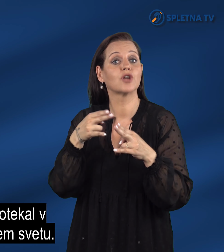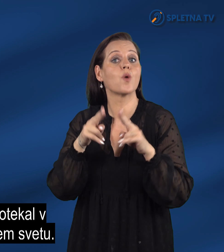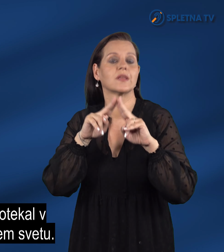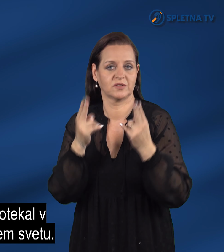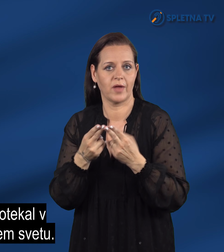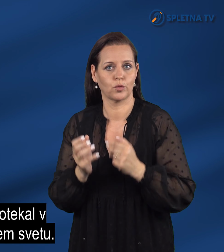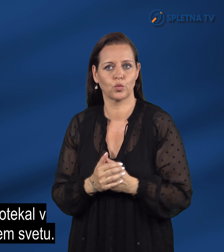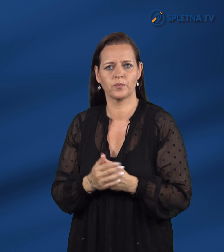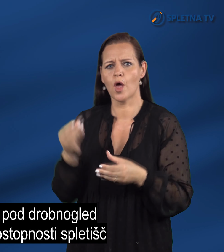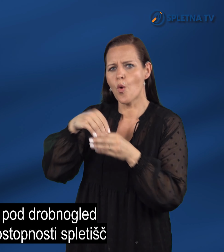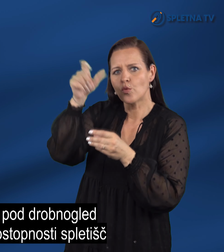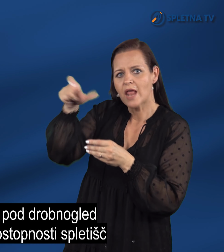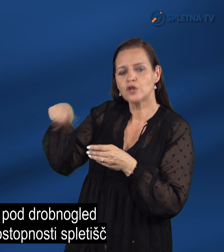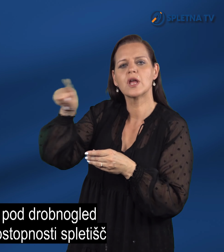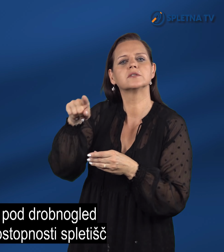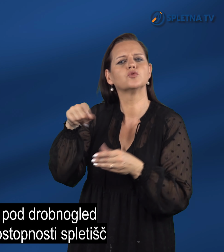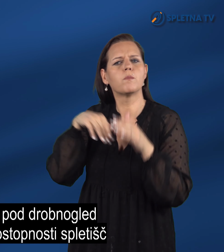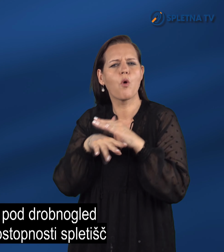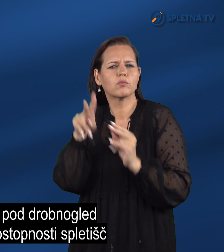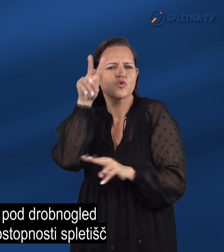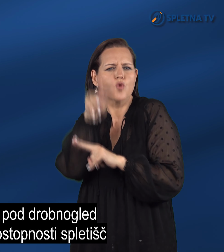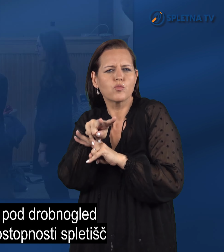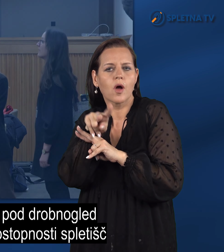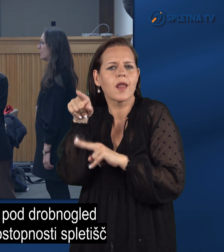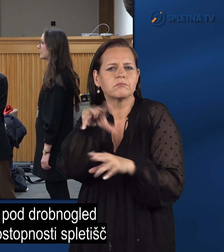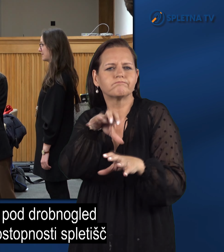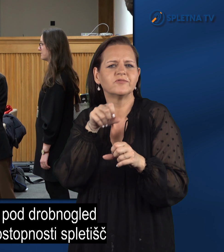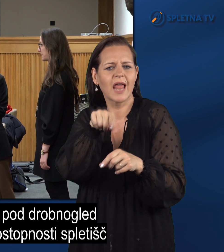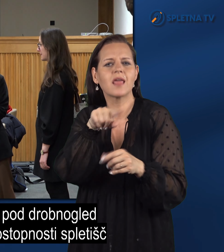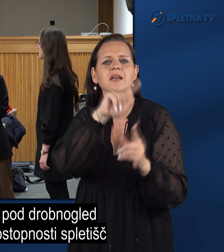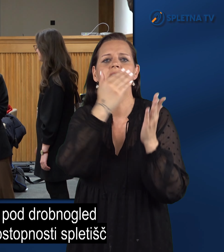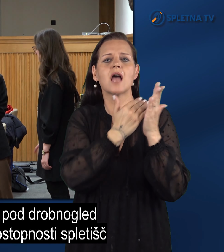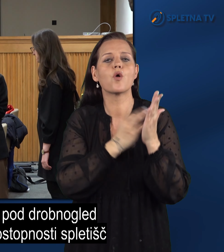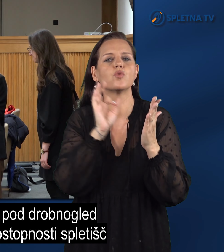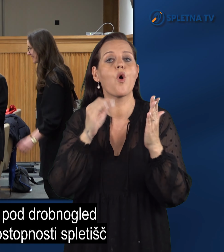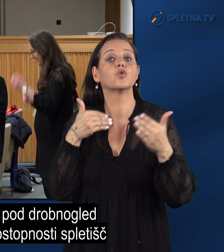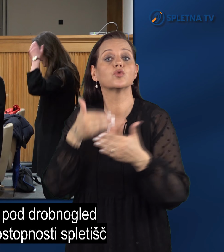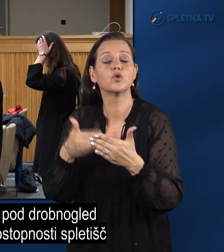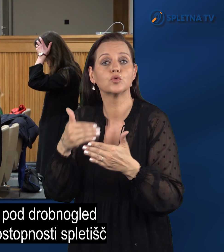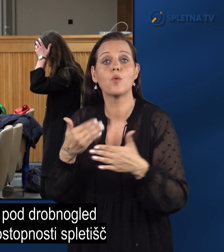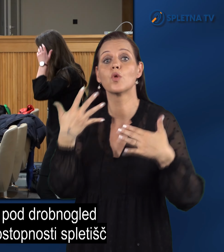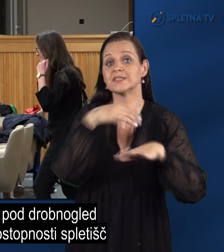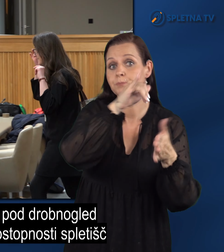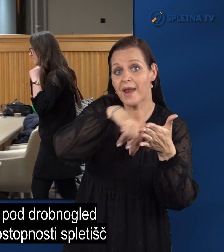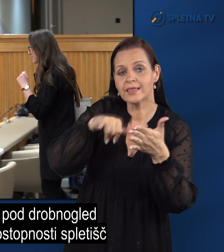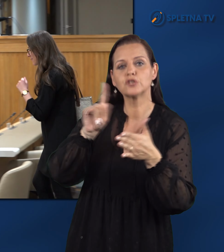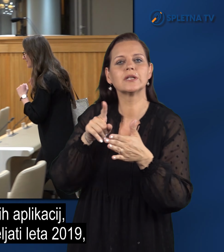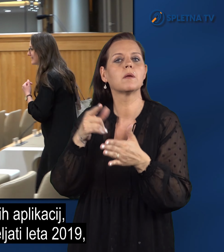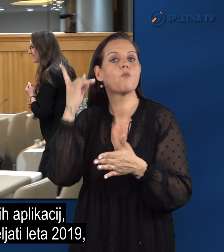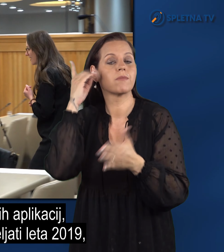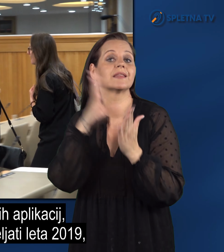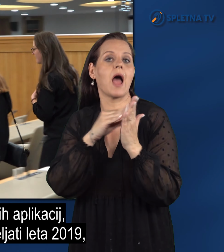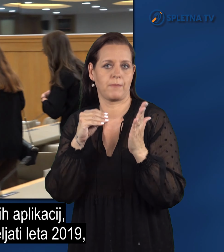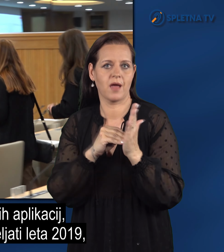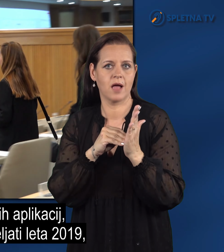v Državnem svetu. Udeleženci so pod drobnogled vzeli Zakon o dostopnosti spletišč in